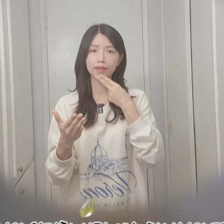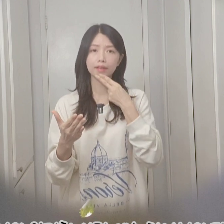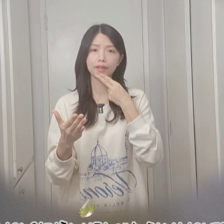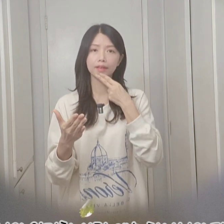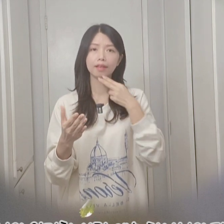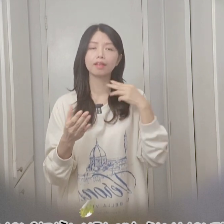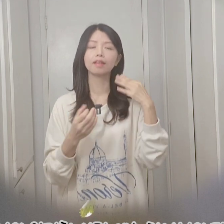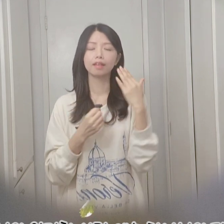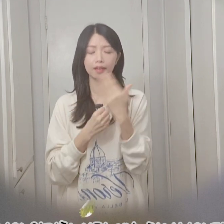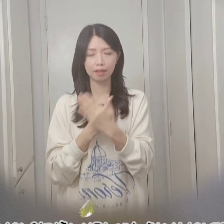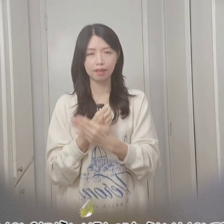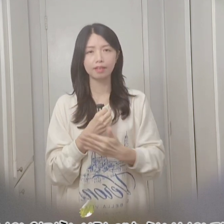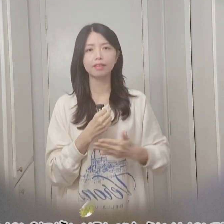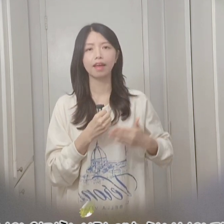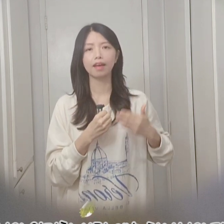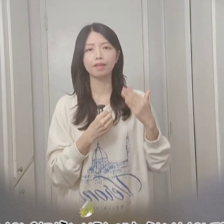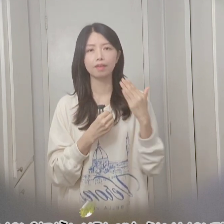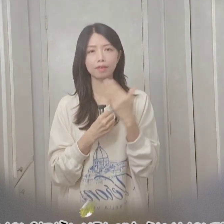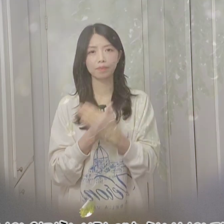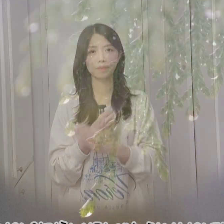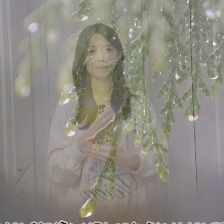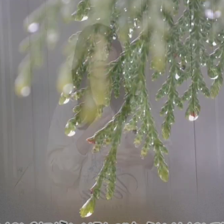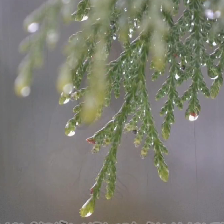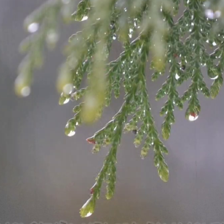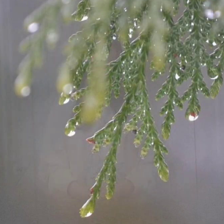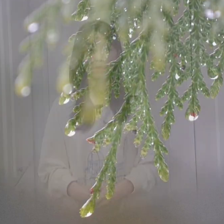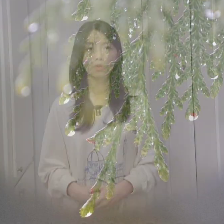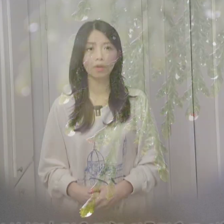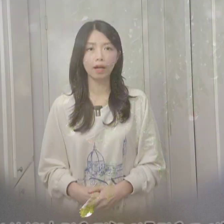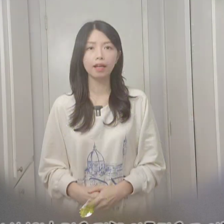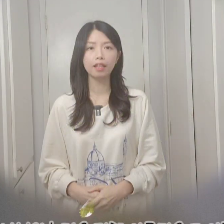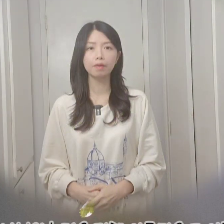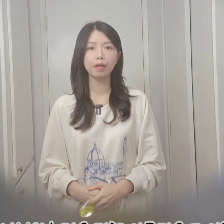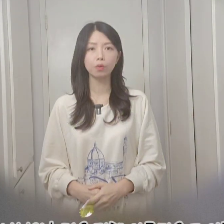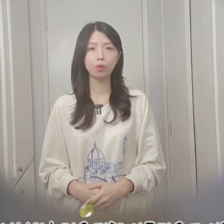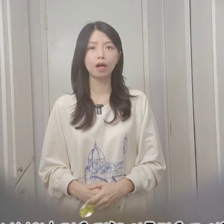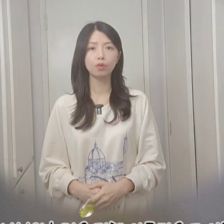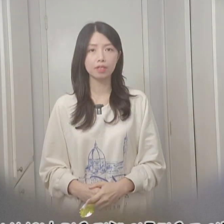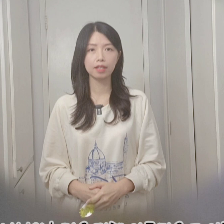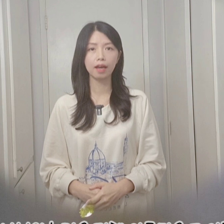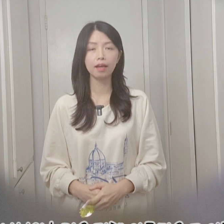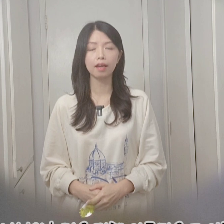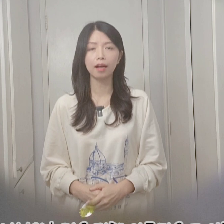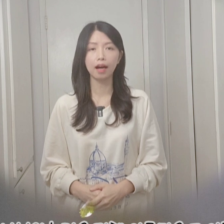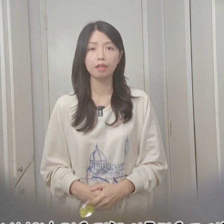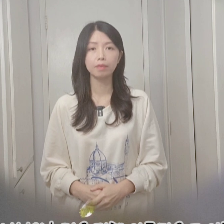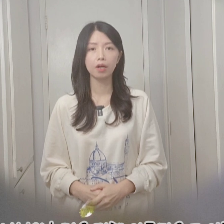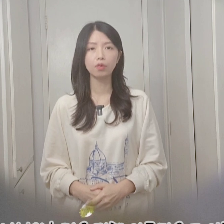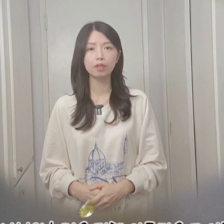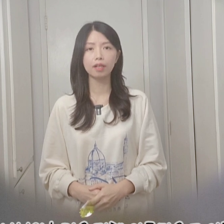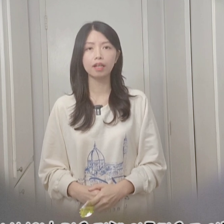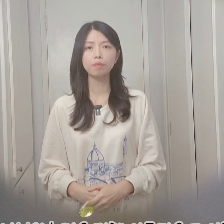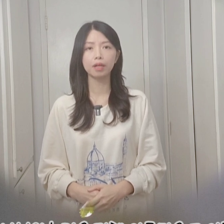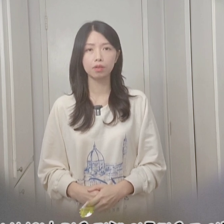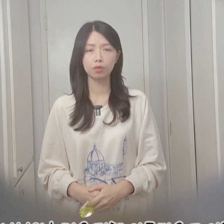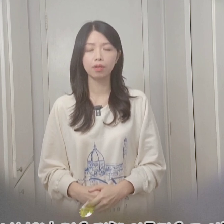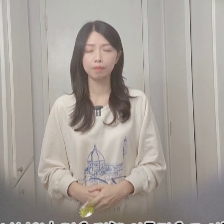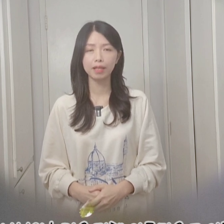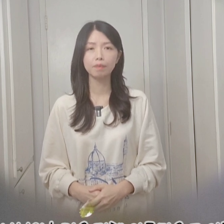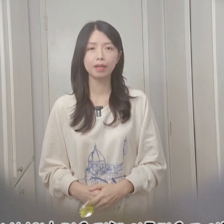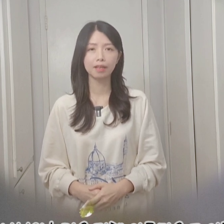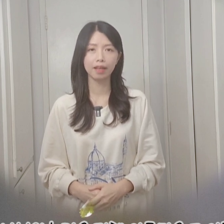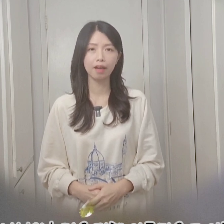값없는 은혜. 예수 하나님의 놀라운 지혜, 아름다운 그 이름